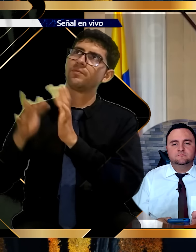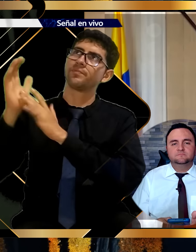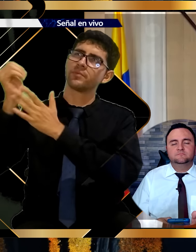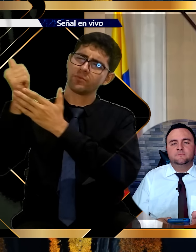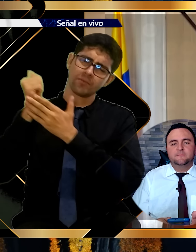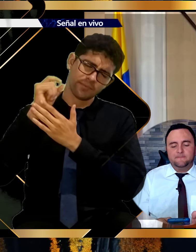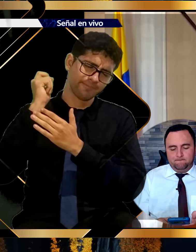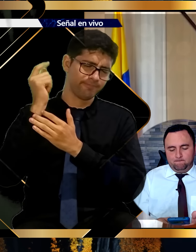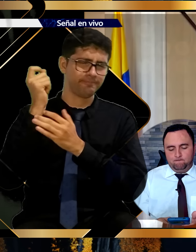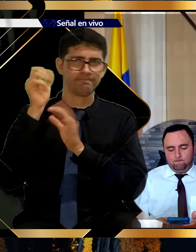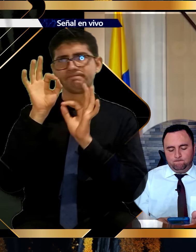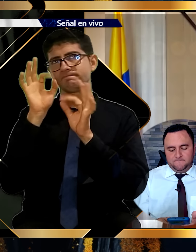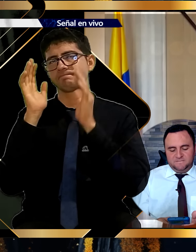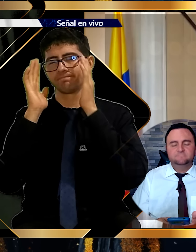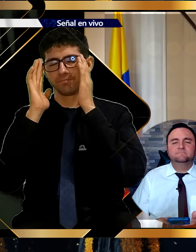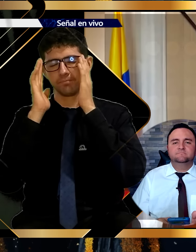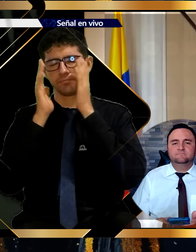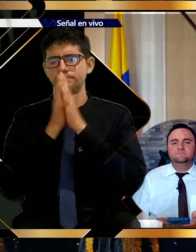humano.